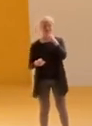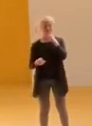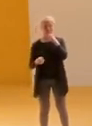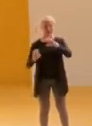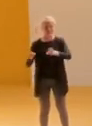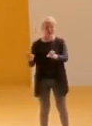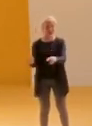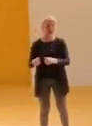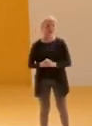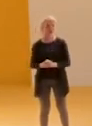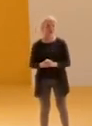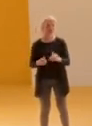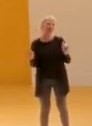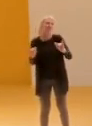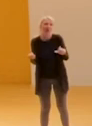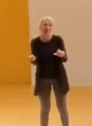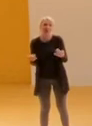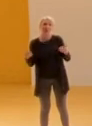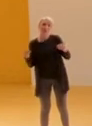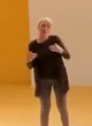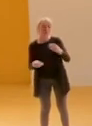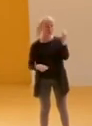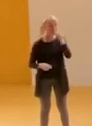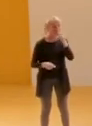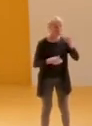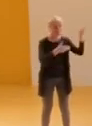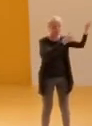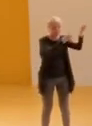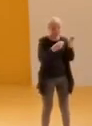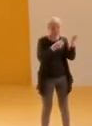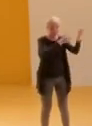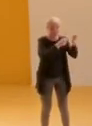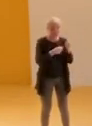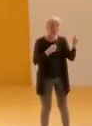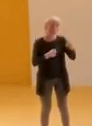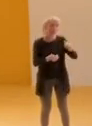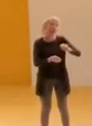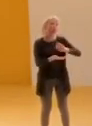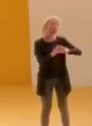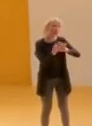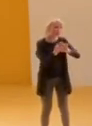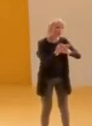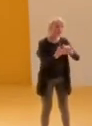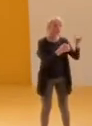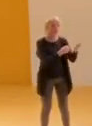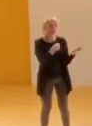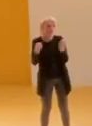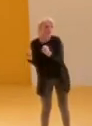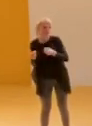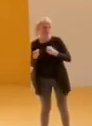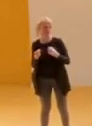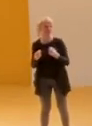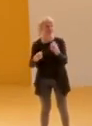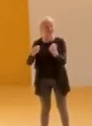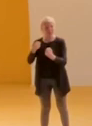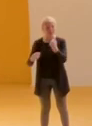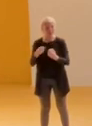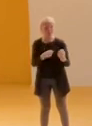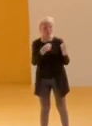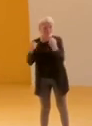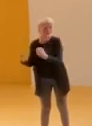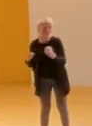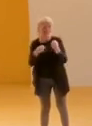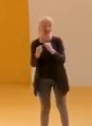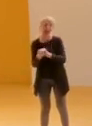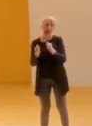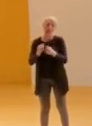na przykład zbierać ją z Morza Bałtyckiego oczyszczać i transportować ciężarówkami a właściwie Czemu ciężarówkami może samochodach